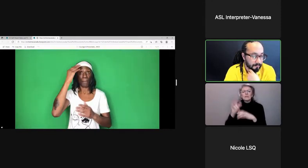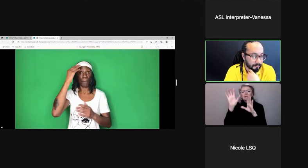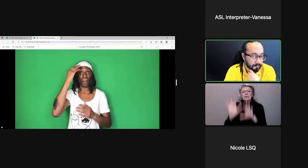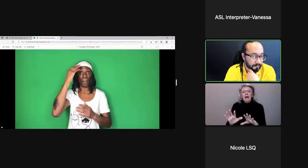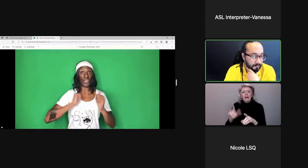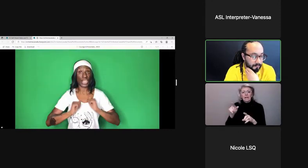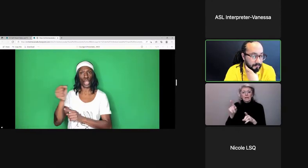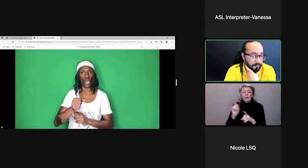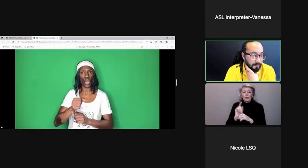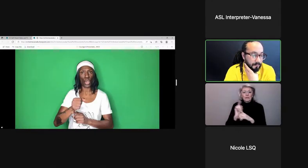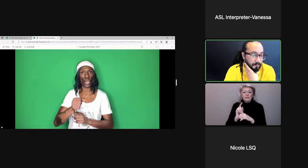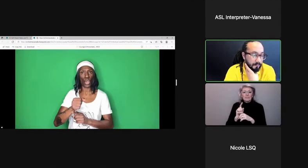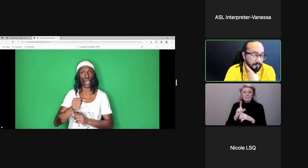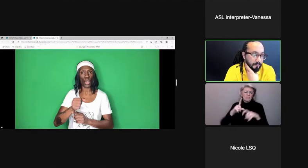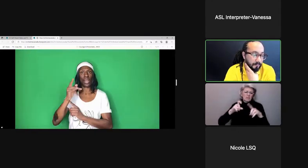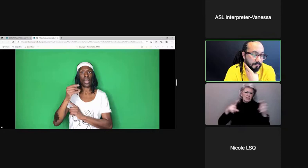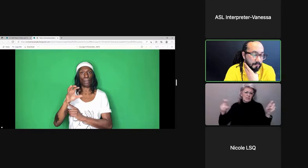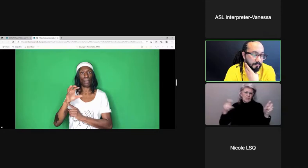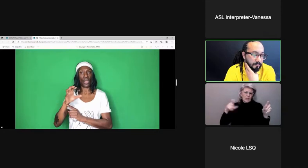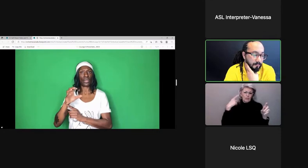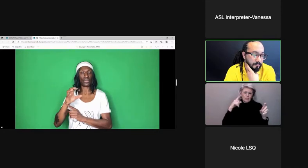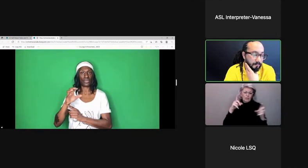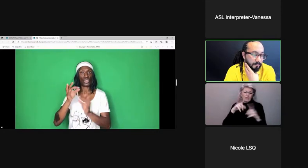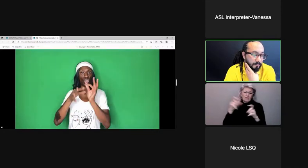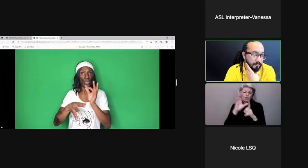diversifiés du côté des cultures.